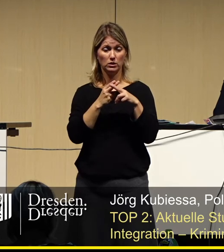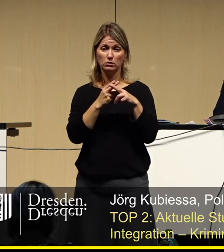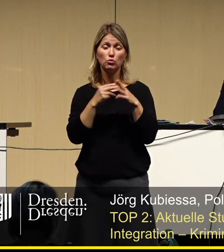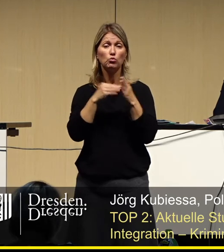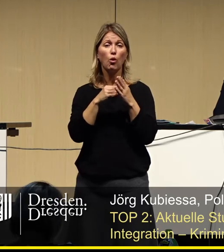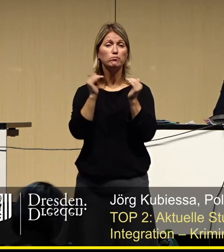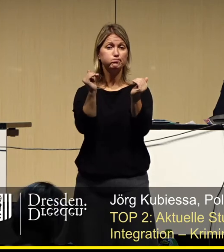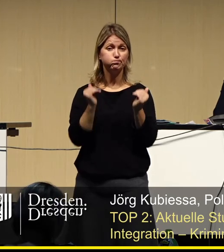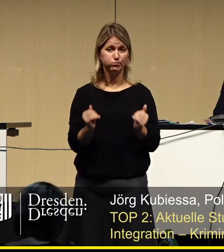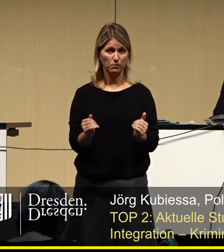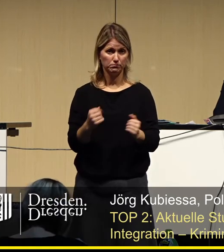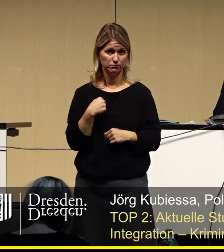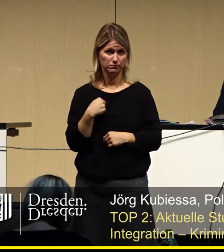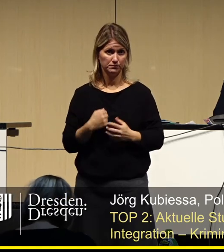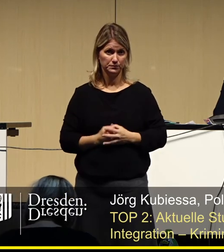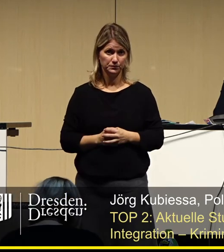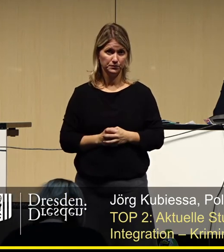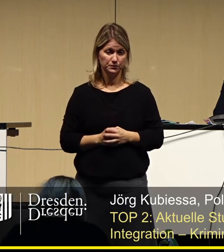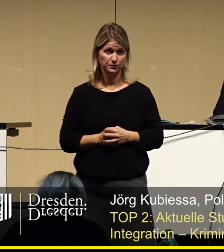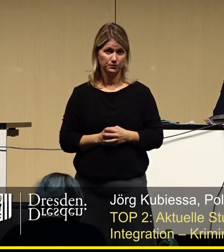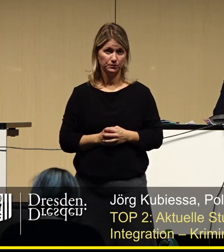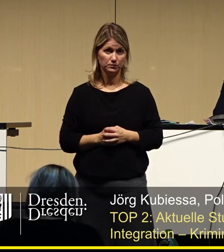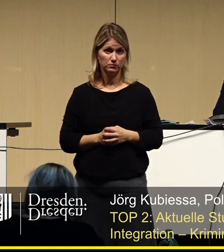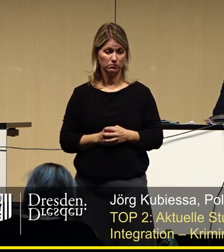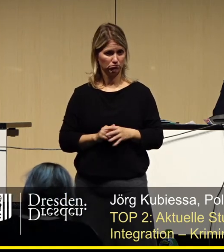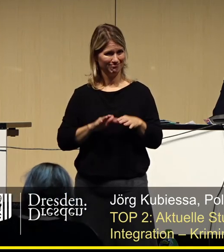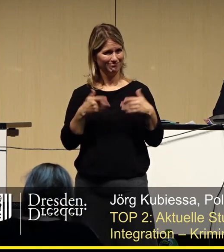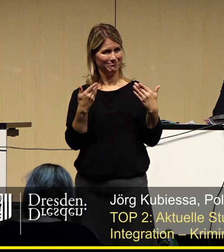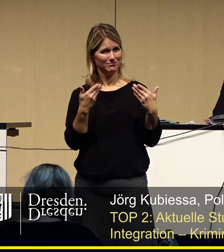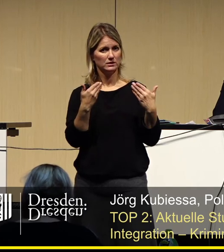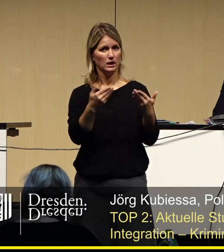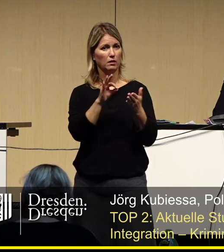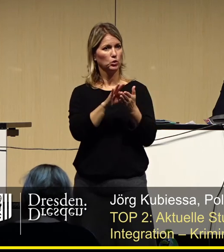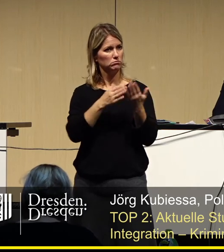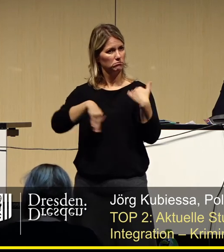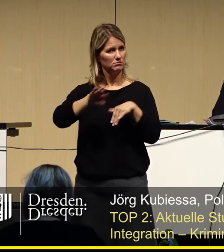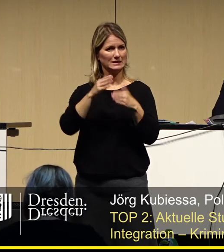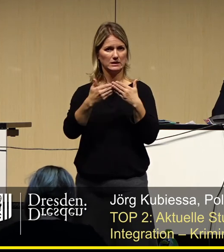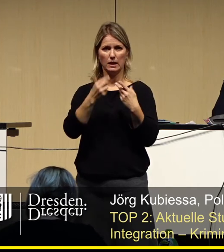sind auch in dem Punkt eine durchaus sichere Region.